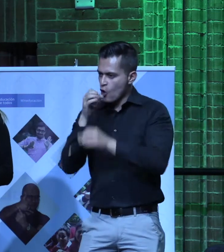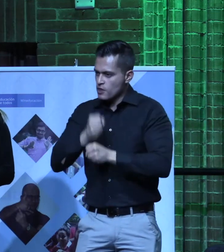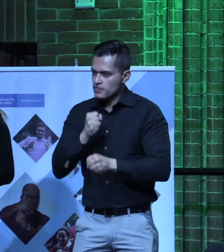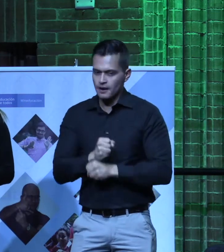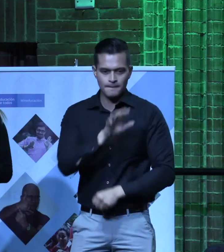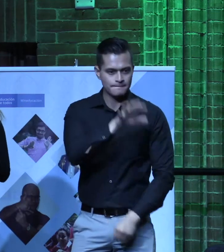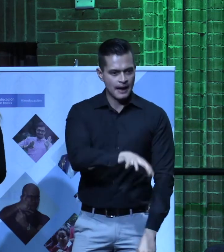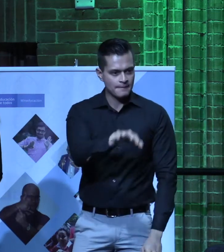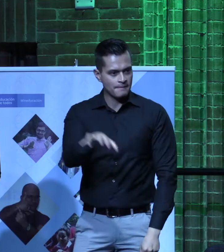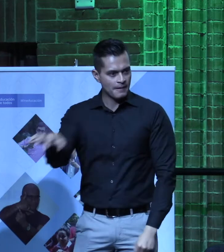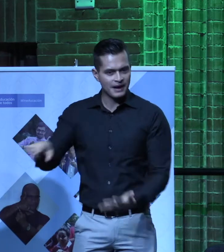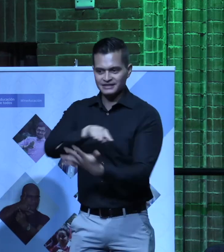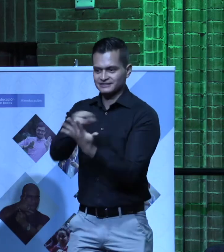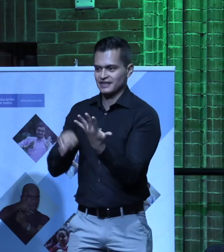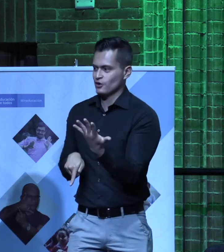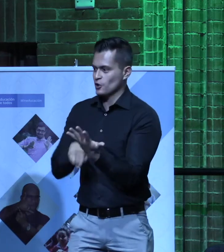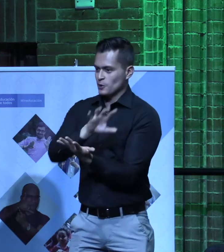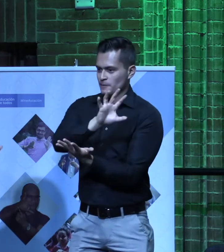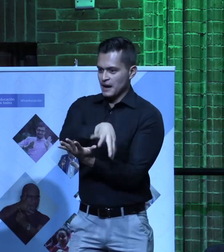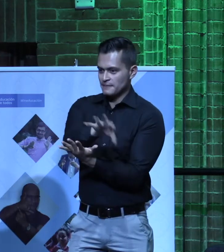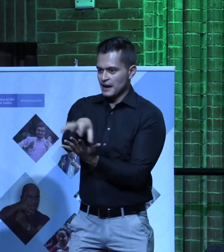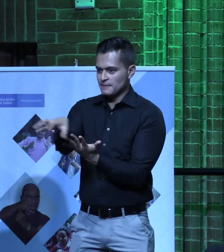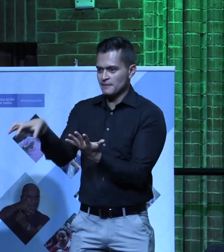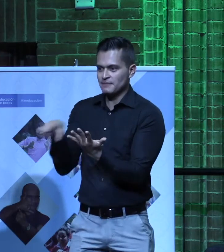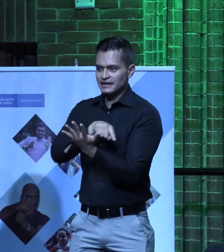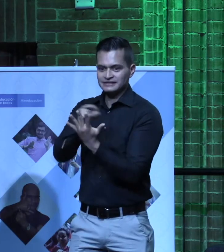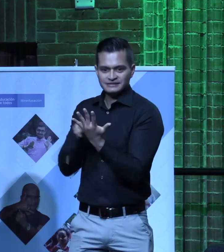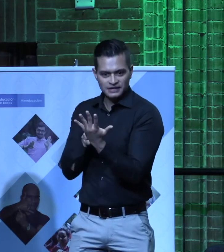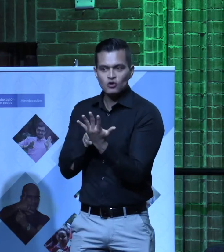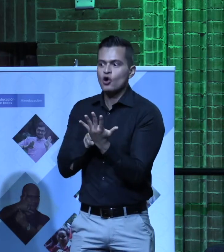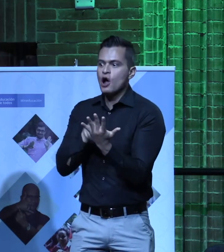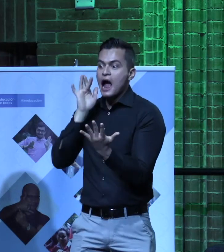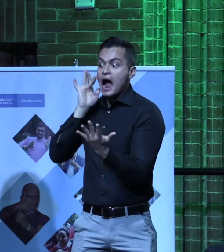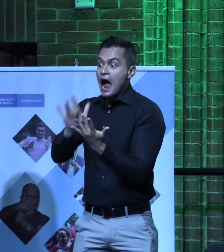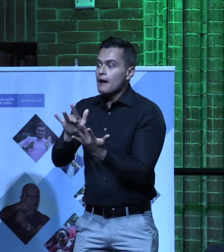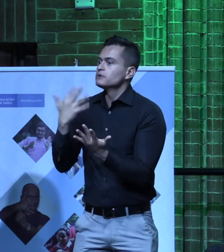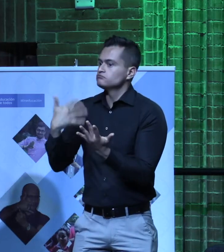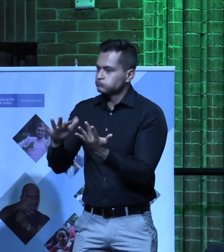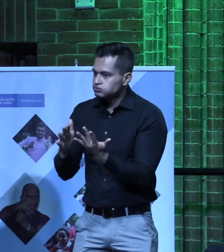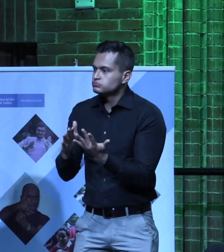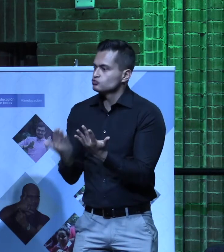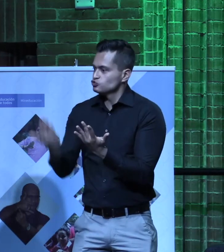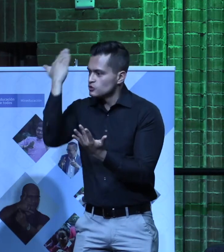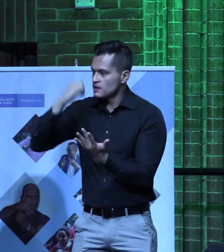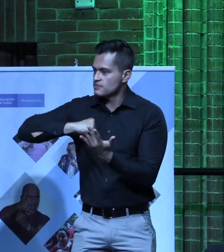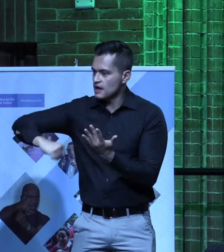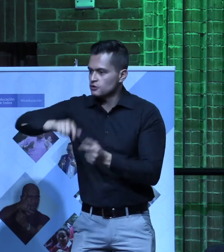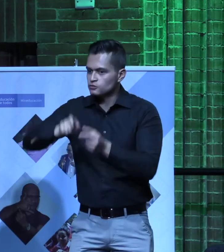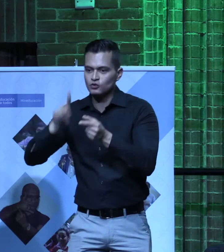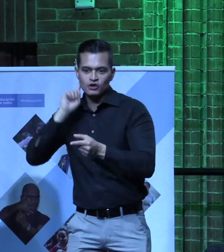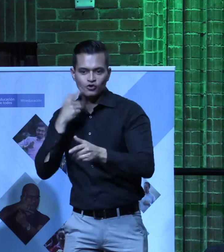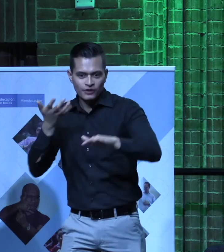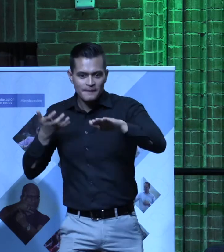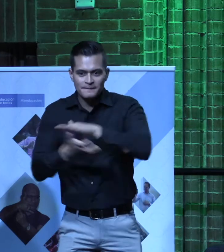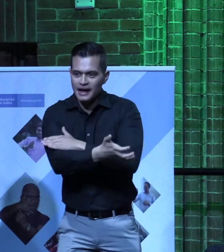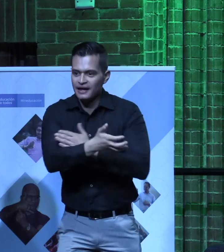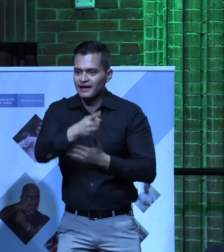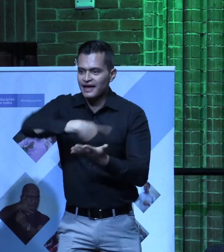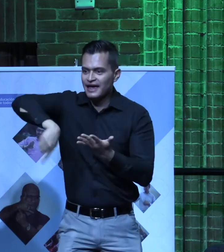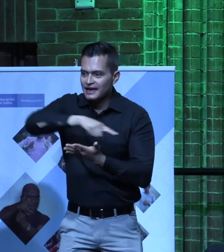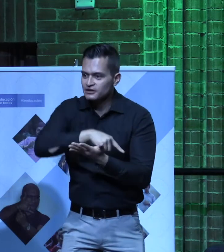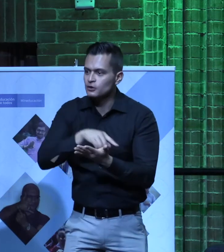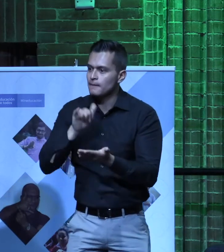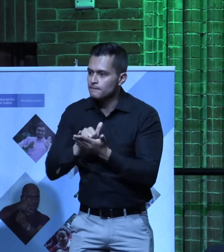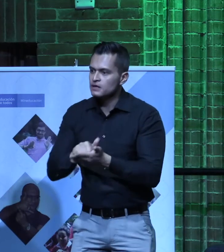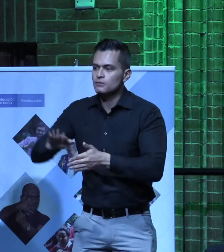5 sectores. 5 sectores que son detonantes de otros derechos de la población sorda, pero que a la vez son aquellos que la población sorda nos